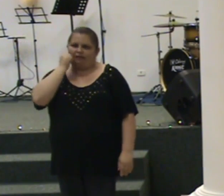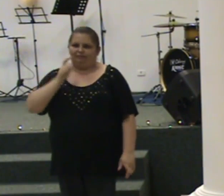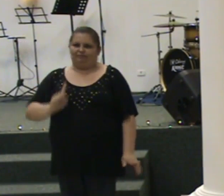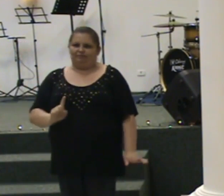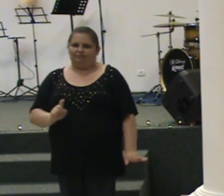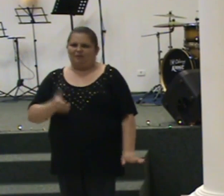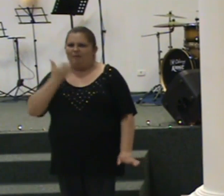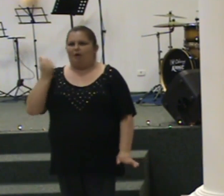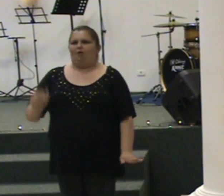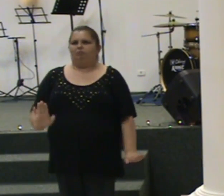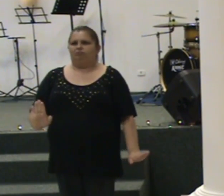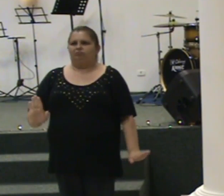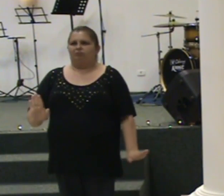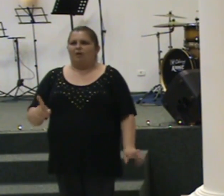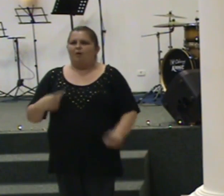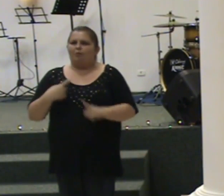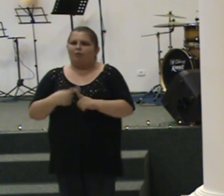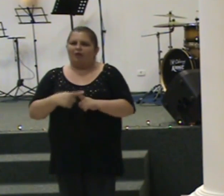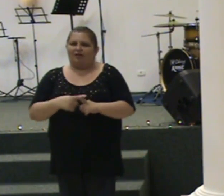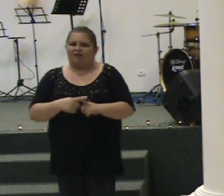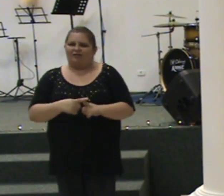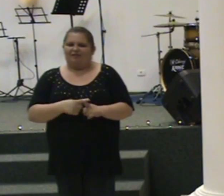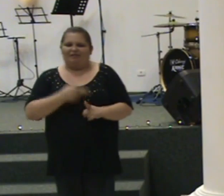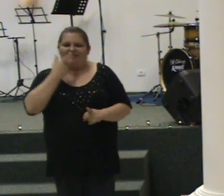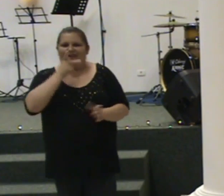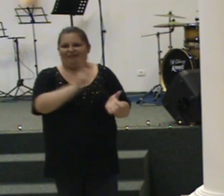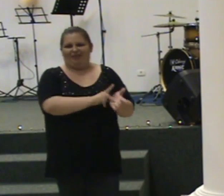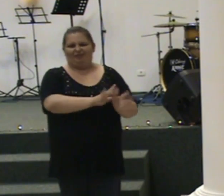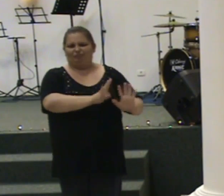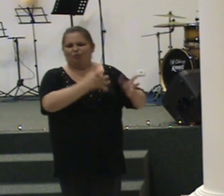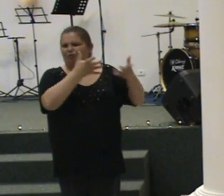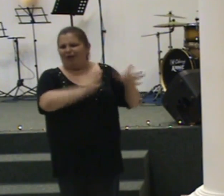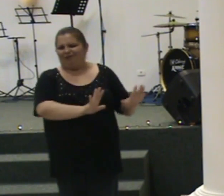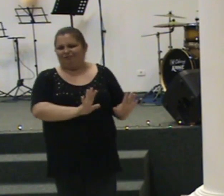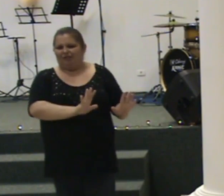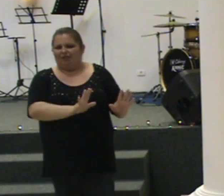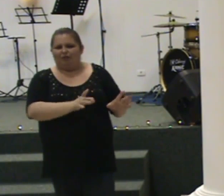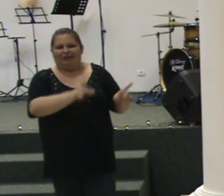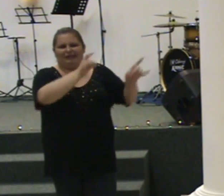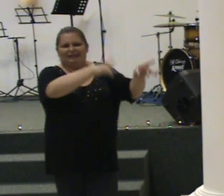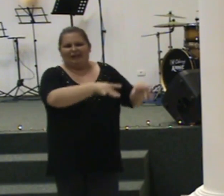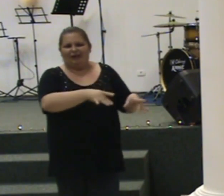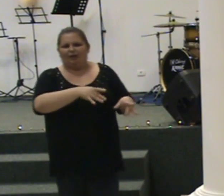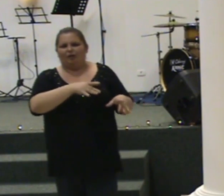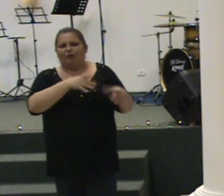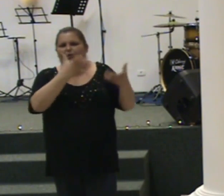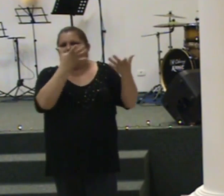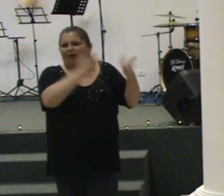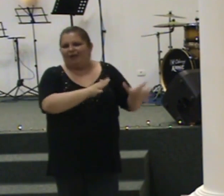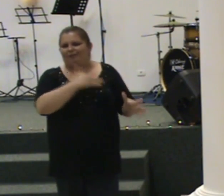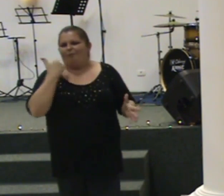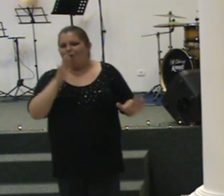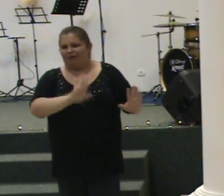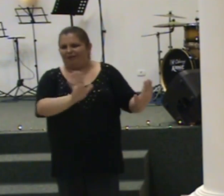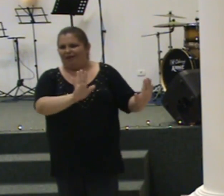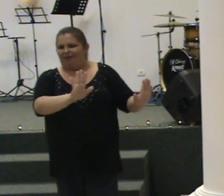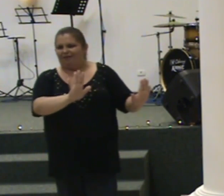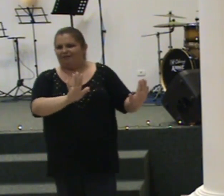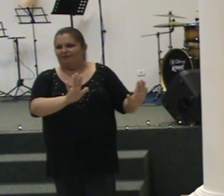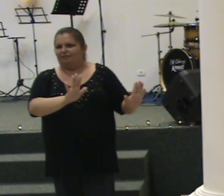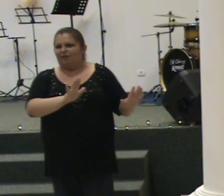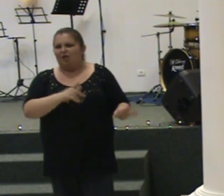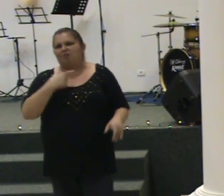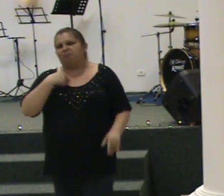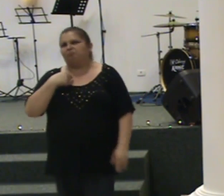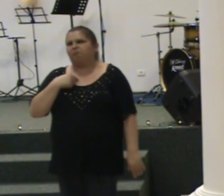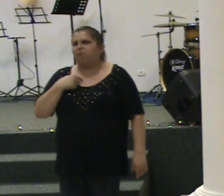morta, falar a verdade, que ela estava grávida. E ele já tinha tomado uma decisão, falou assim, vou dormir, amanhã